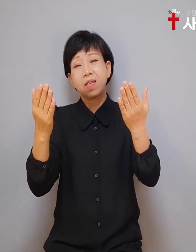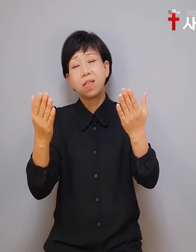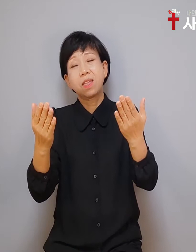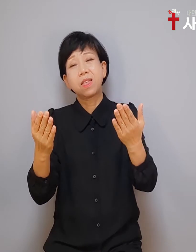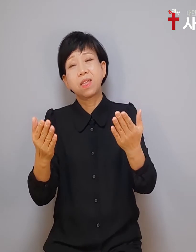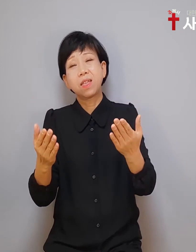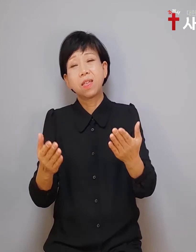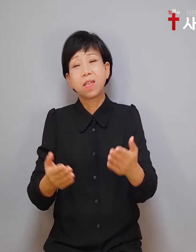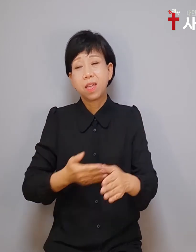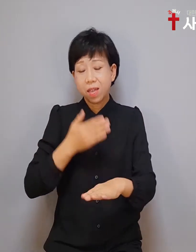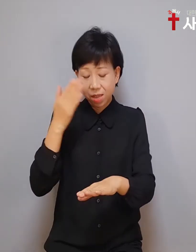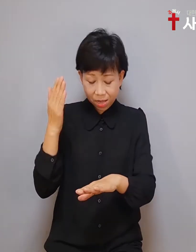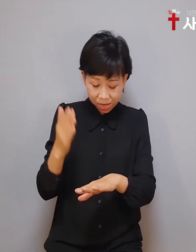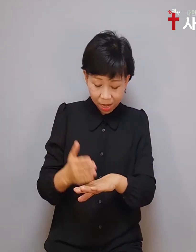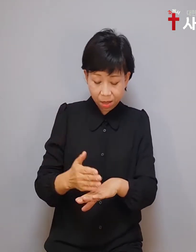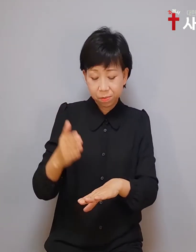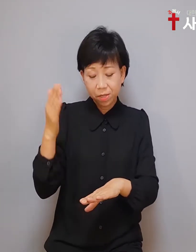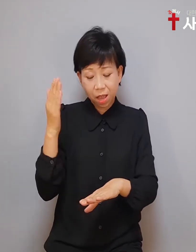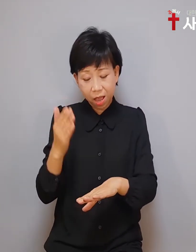인도하셨네